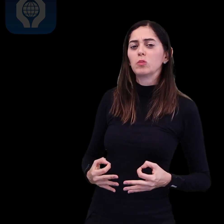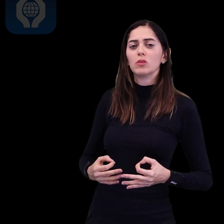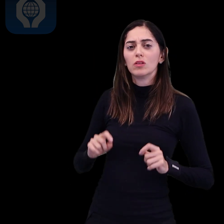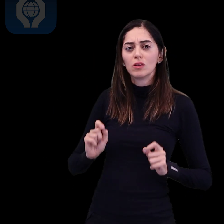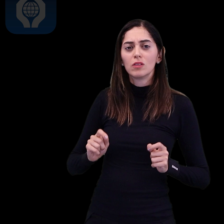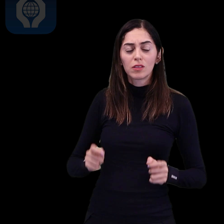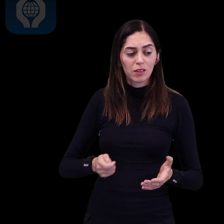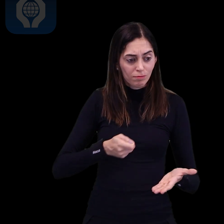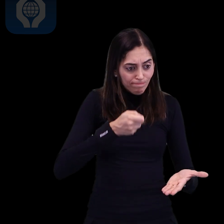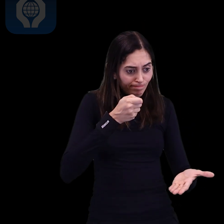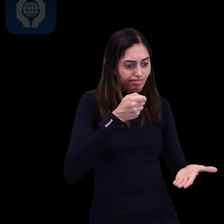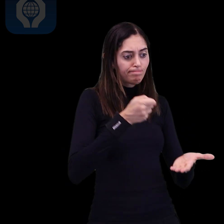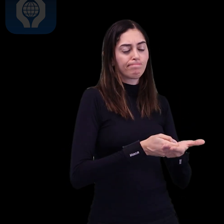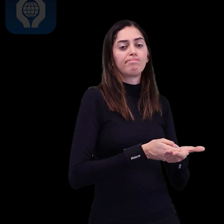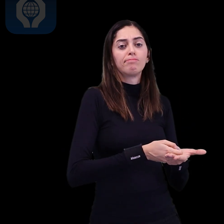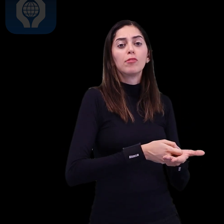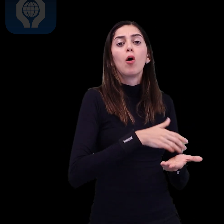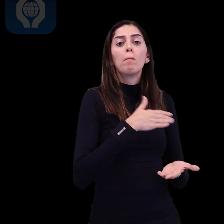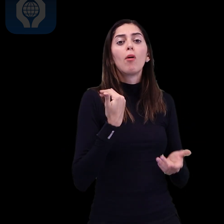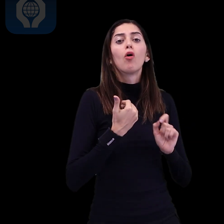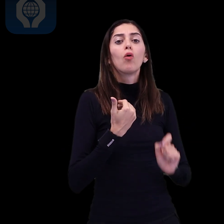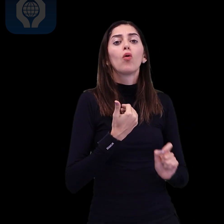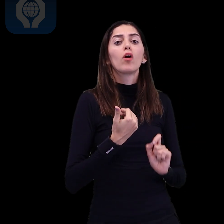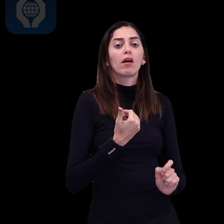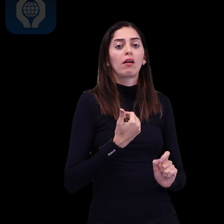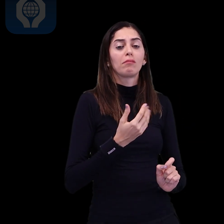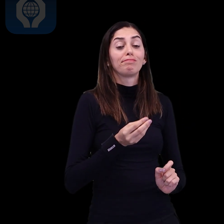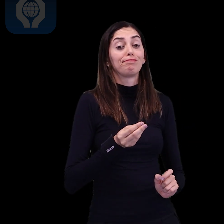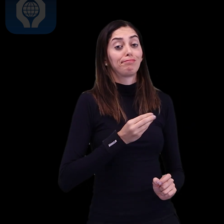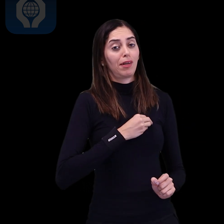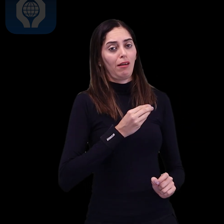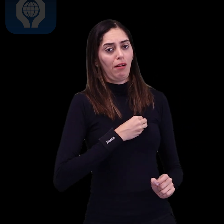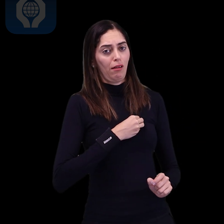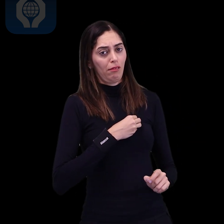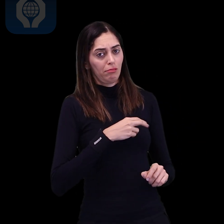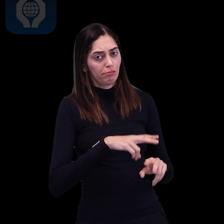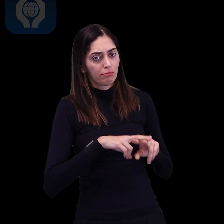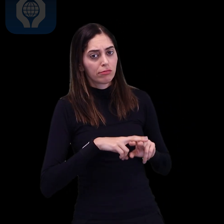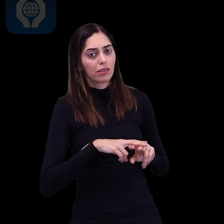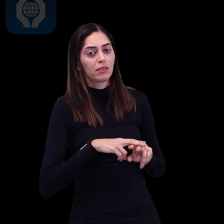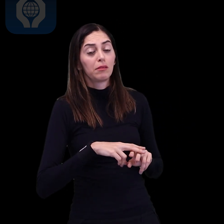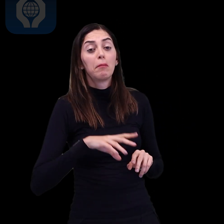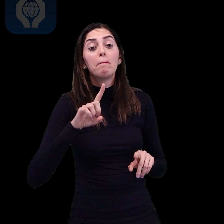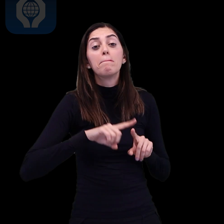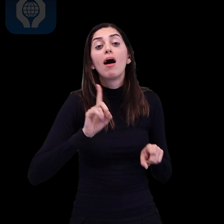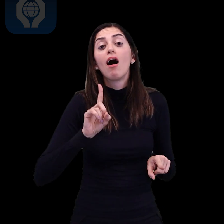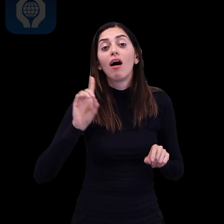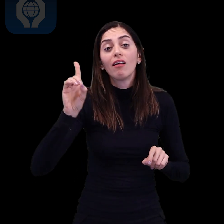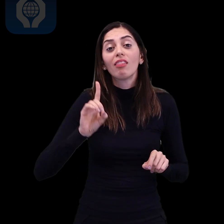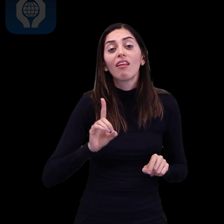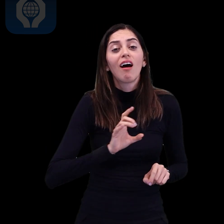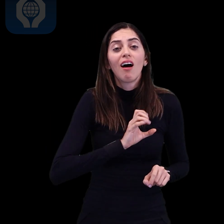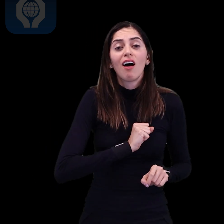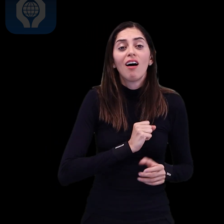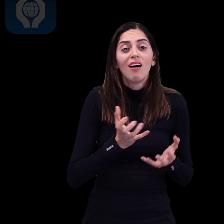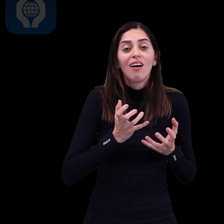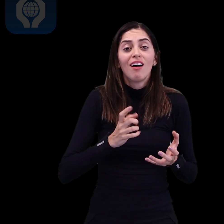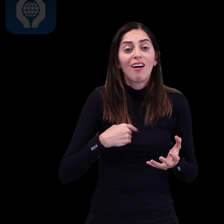exige a morte como pagamento pelo pecado. Mas Deus nos ama e quer que sejamos seus amigos. Ele nos deu a Bíblia para